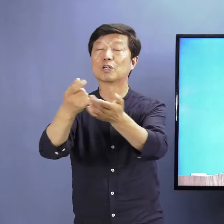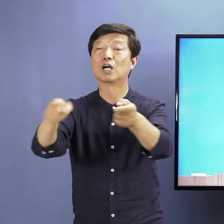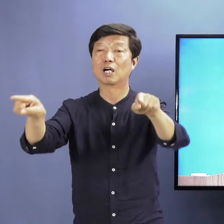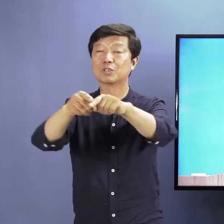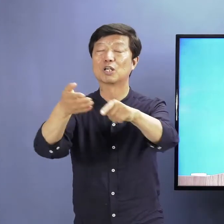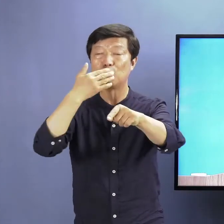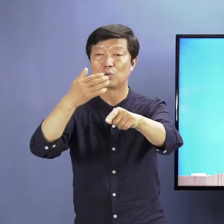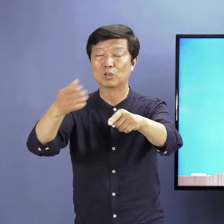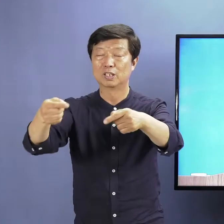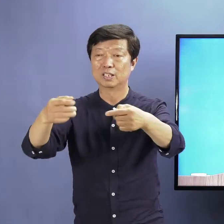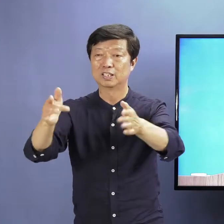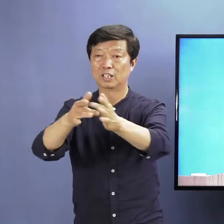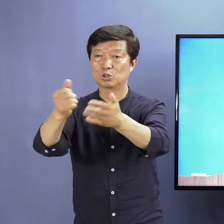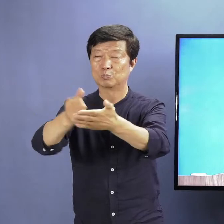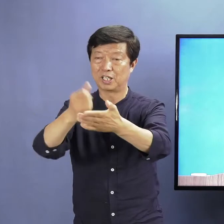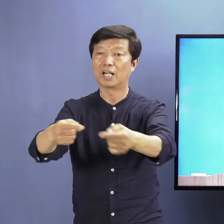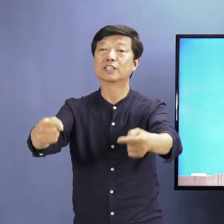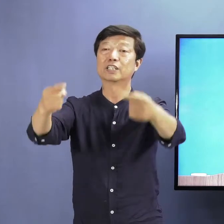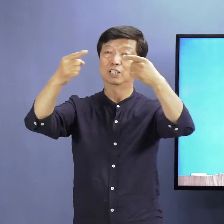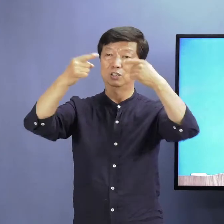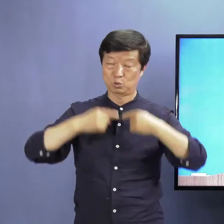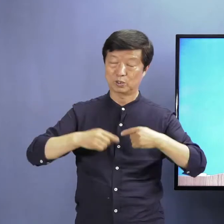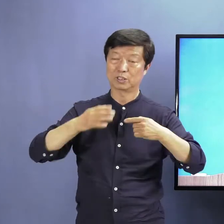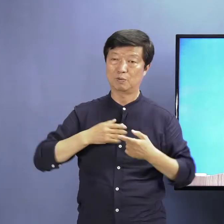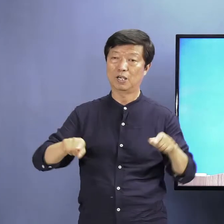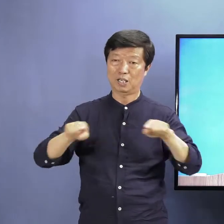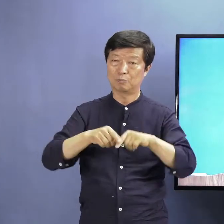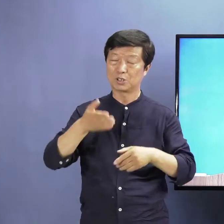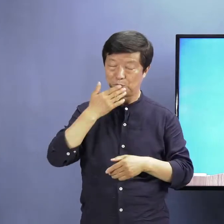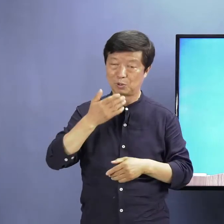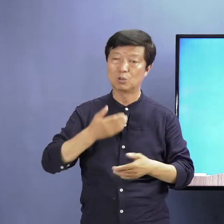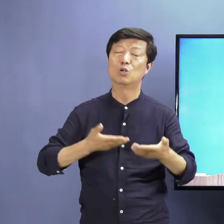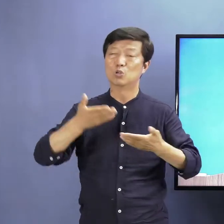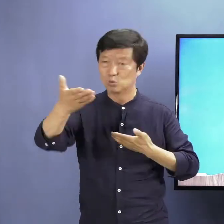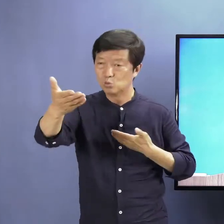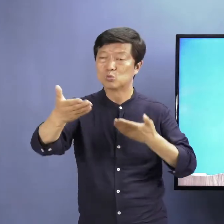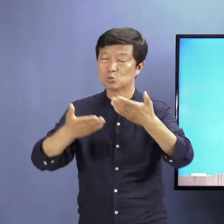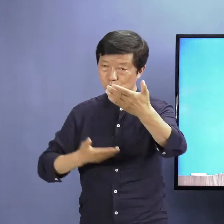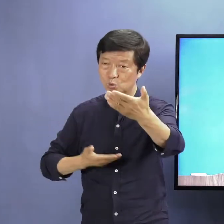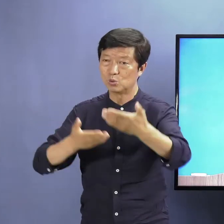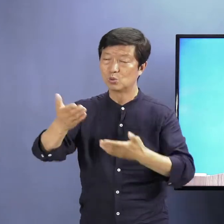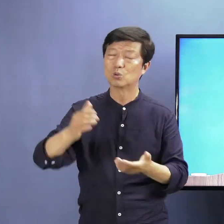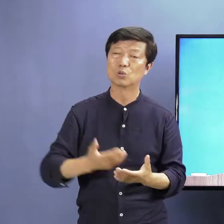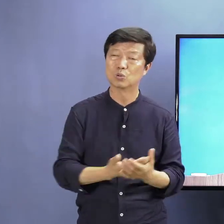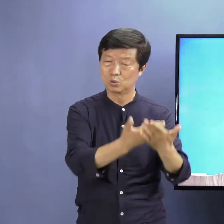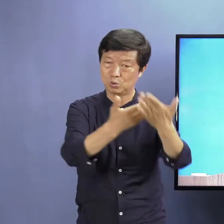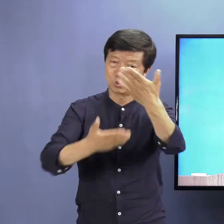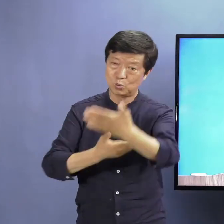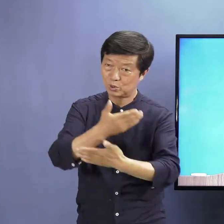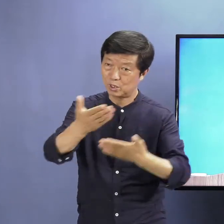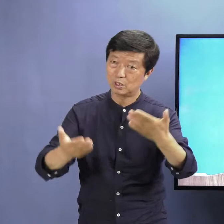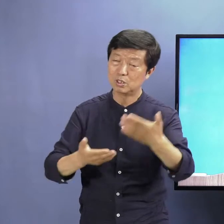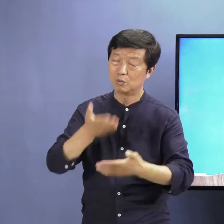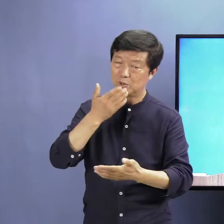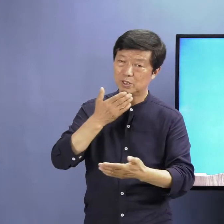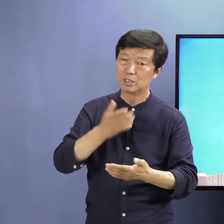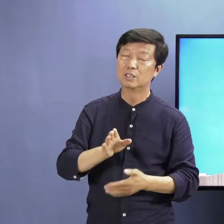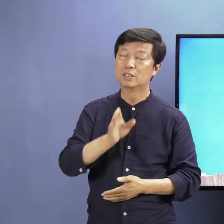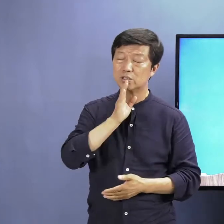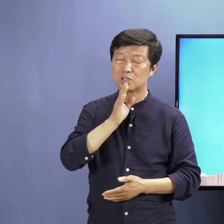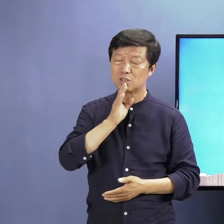있으면서 서로 있으면서 그 먹을 것을 서로 주고 나누고 먹으면서 정말